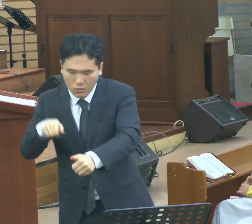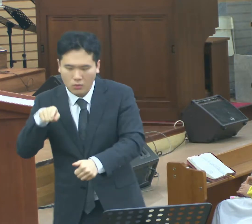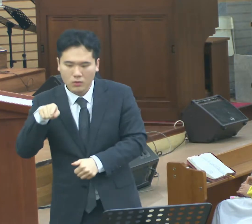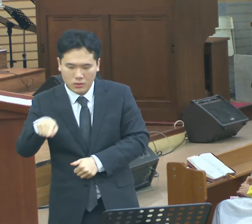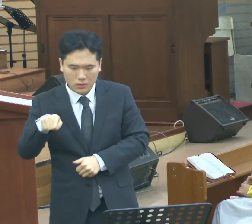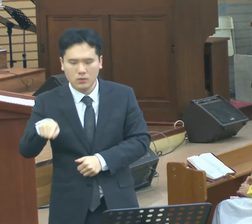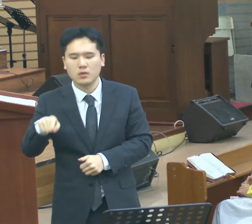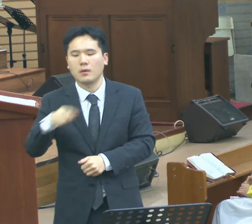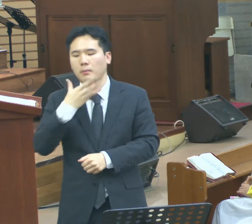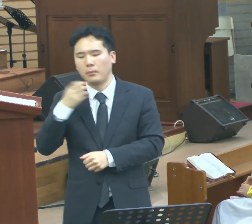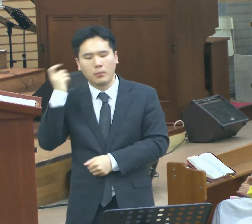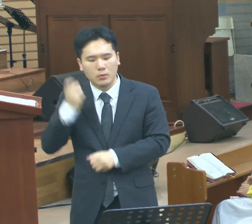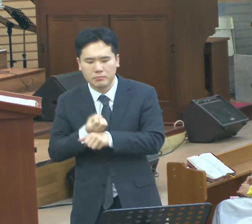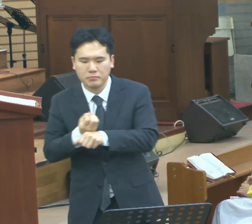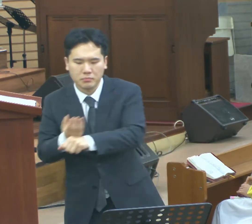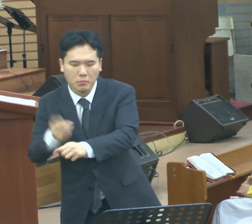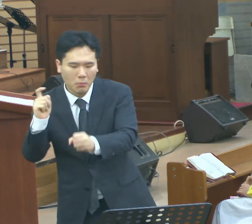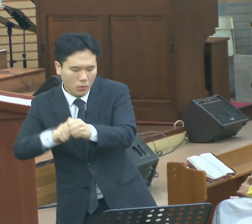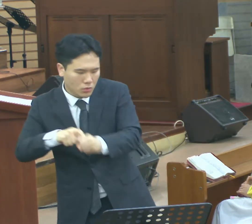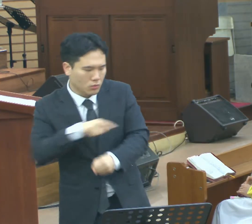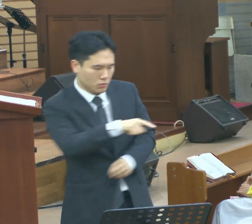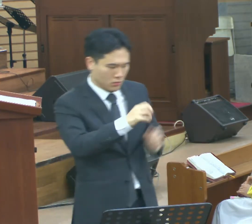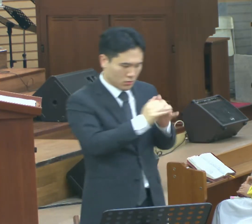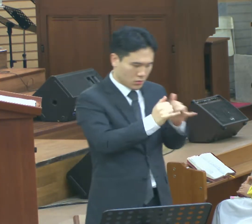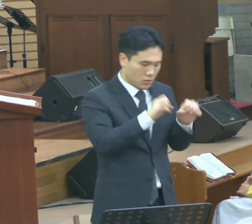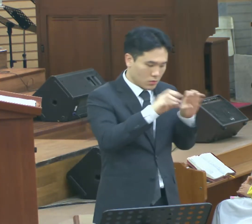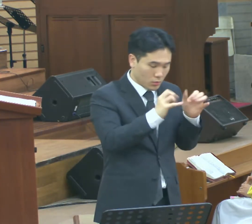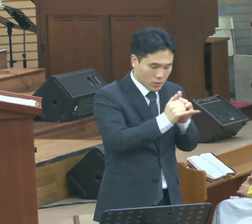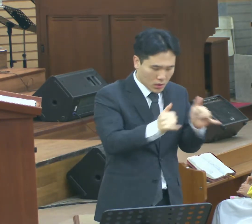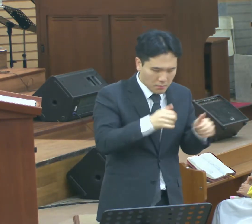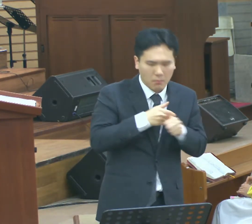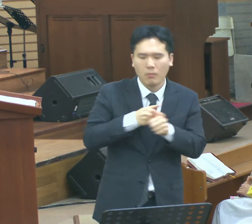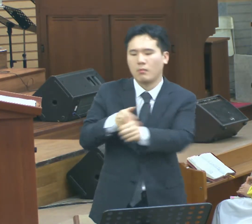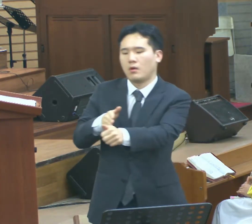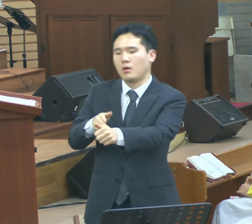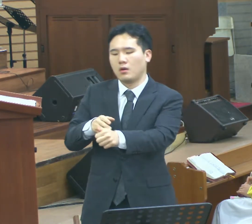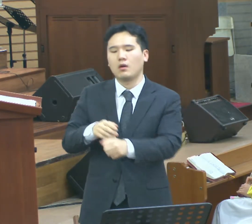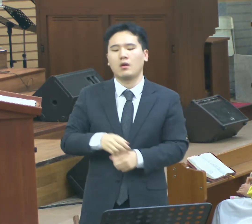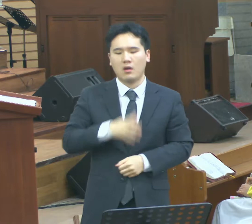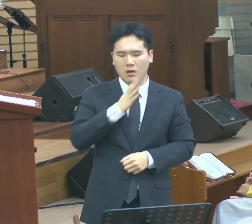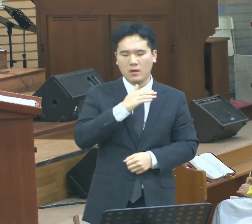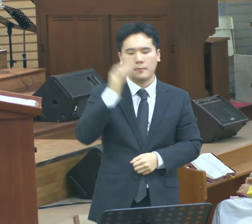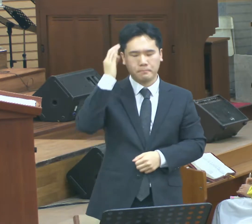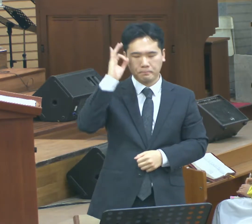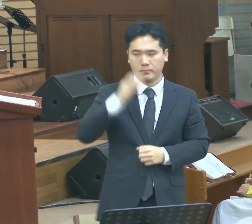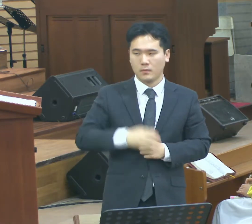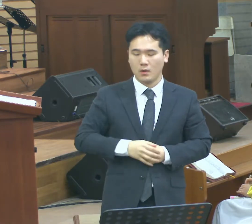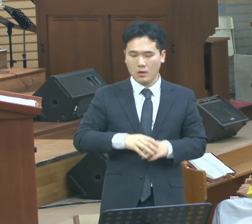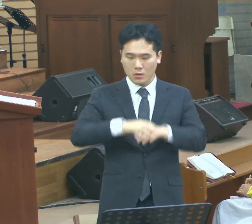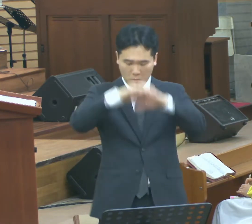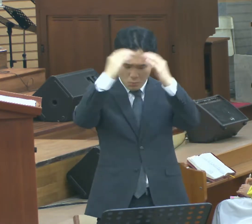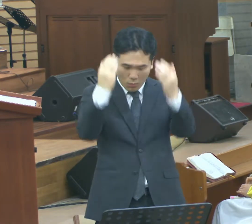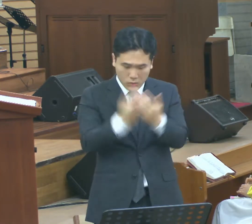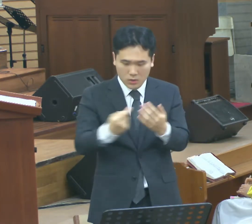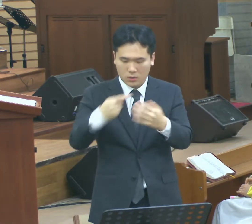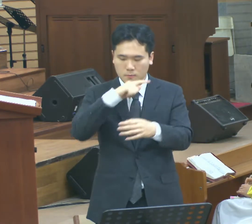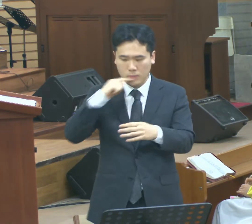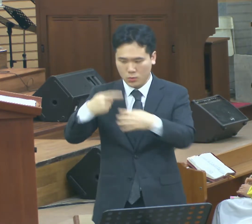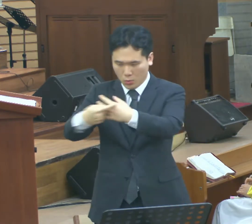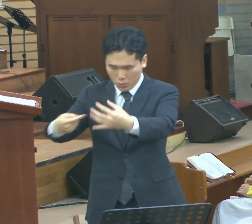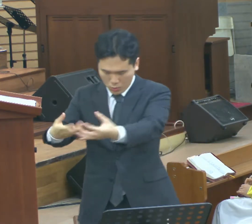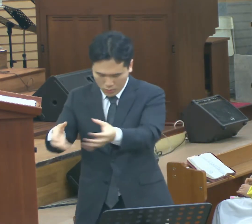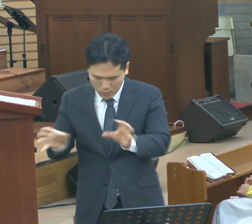선교사님을 보내시는구나. 그래서 모든 종족이 다 언어를 갖고 그리고 문자를 만들어서